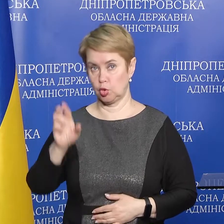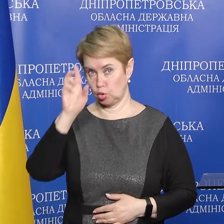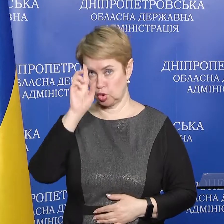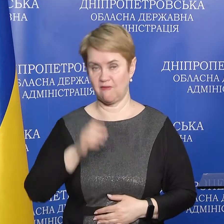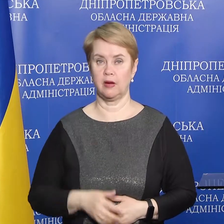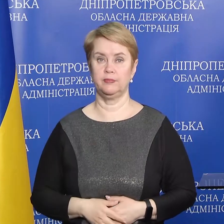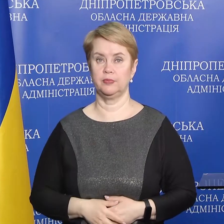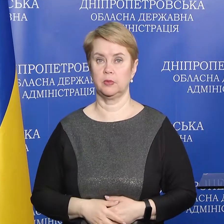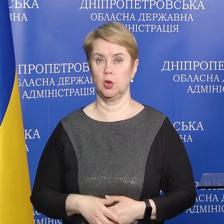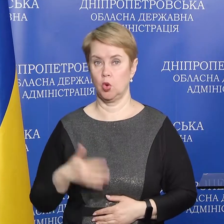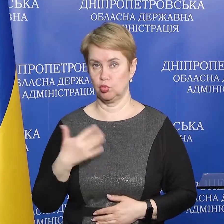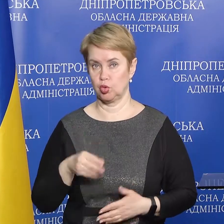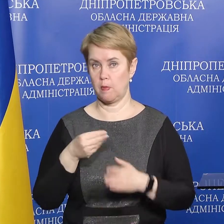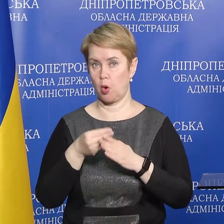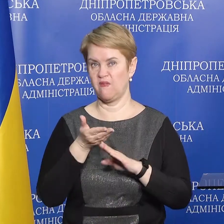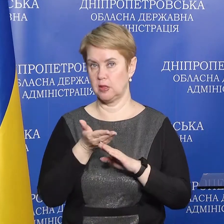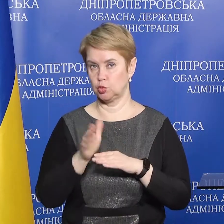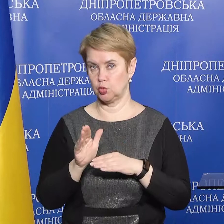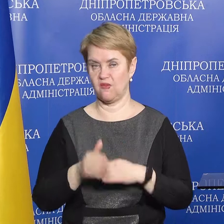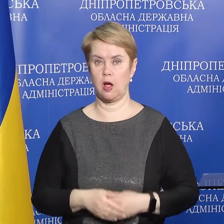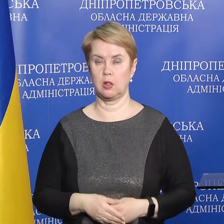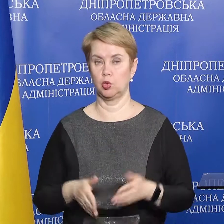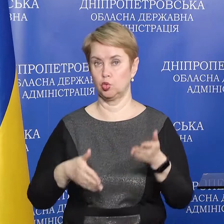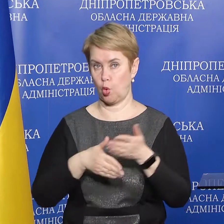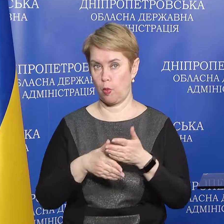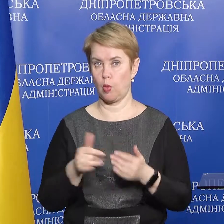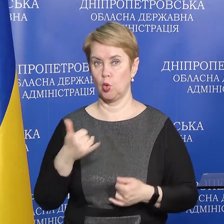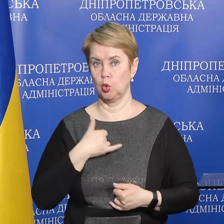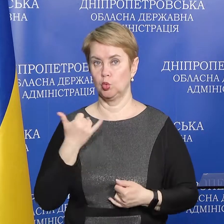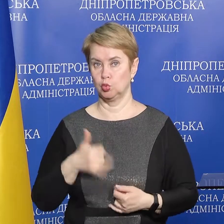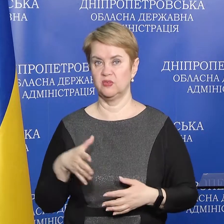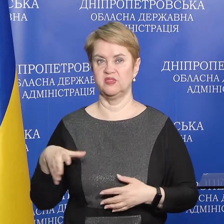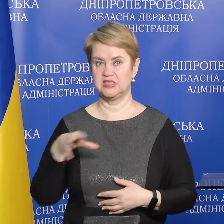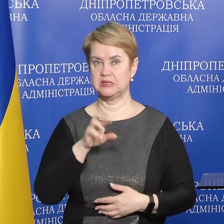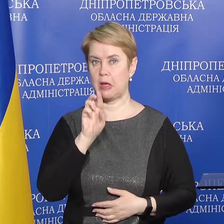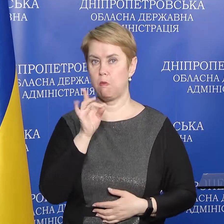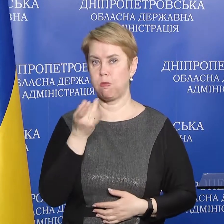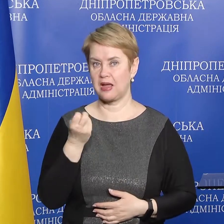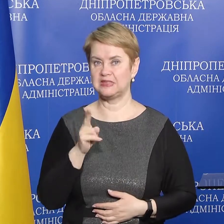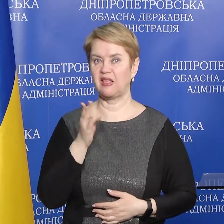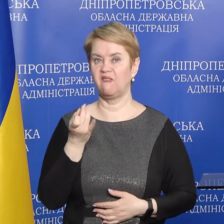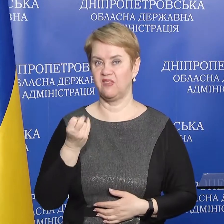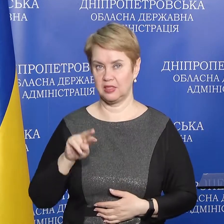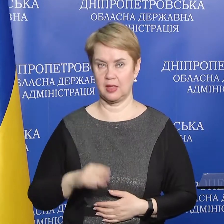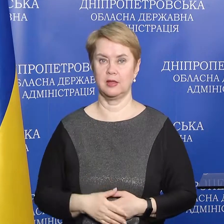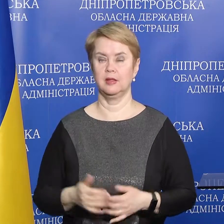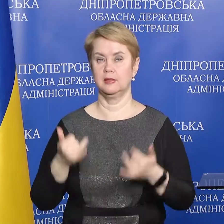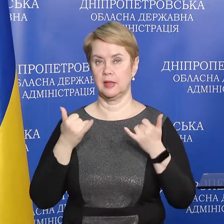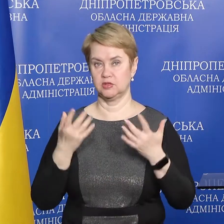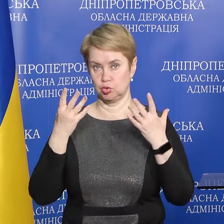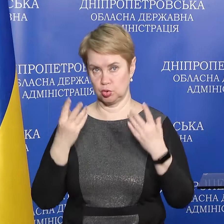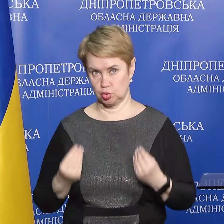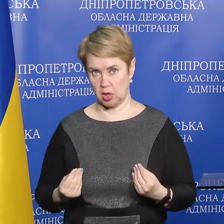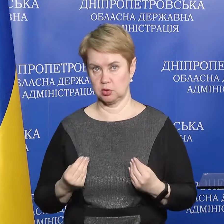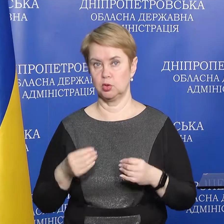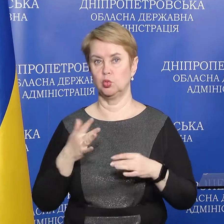держава вже профінансувала, і допомоги у нас усі за березень і квітень на сьогоднішній